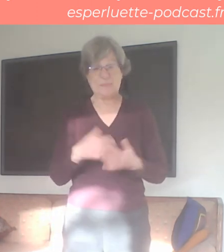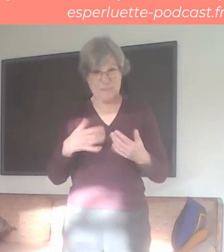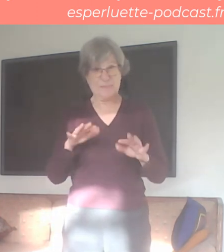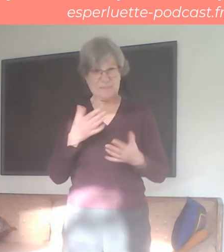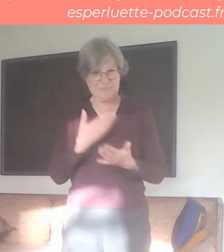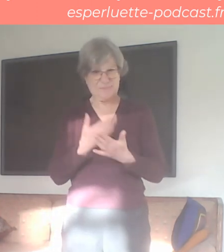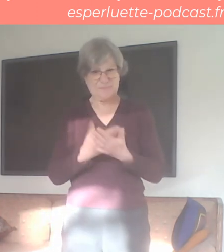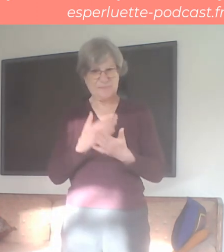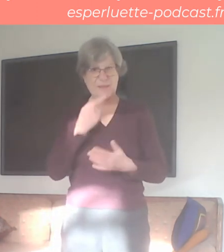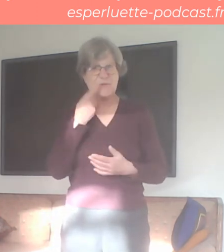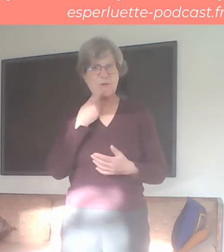appréhender